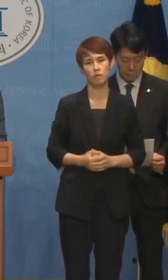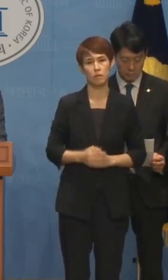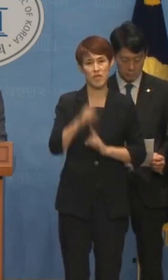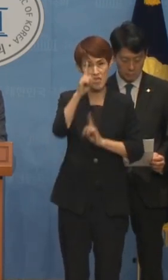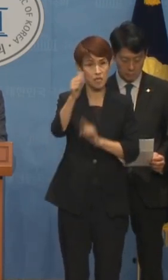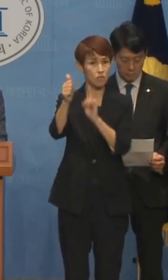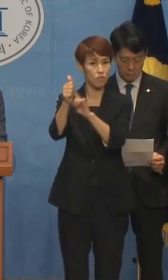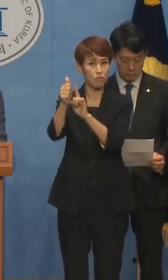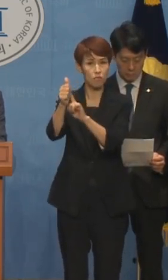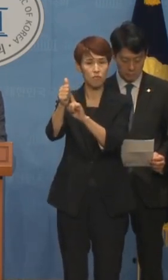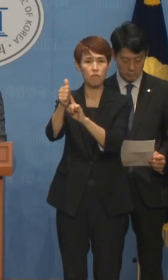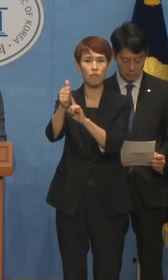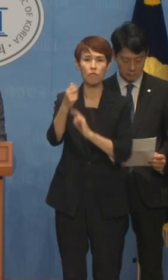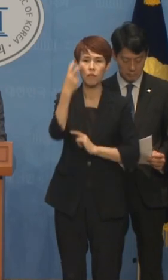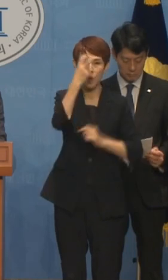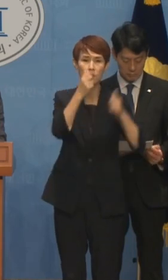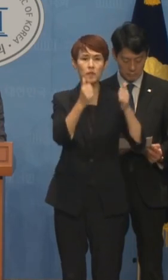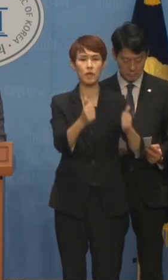전 지사는